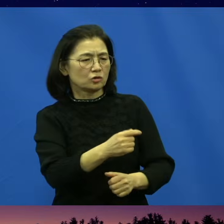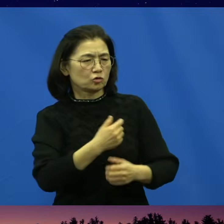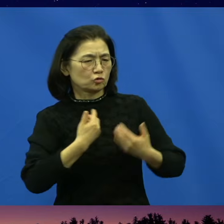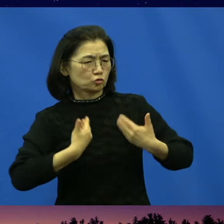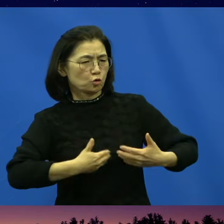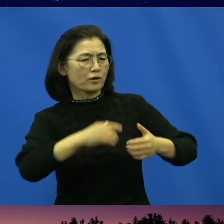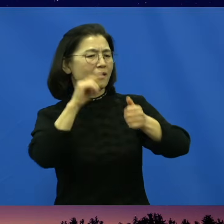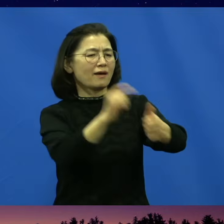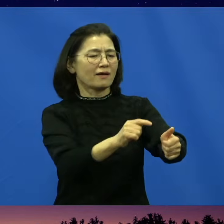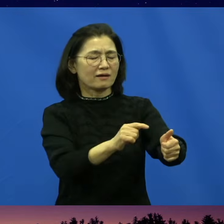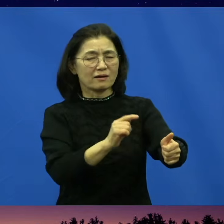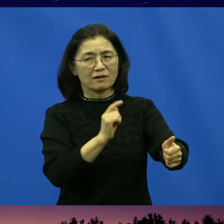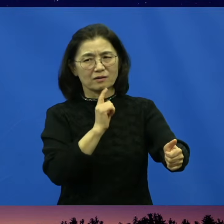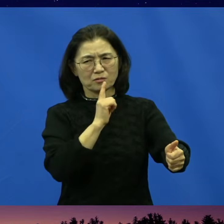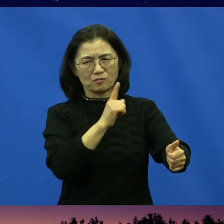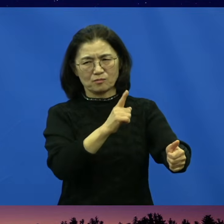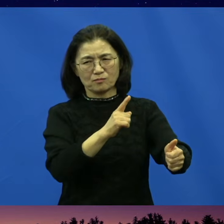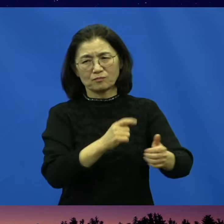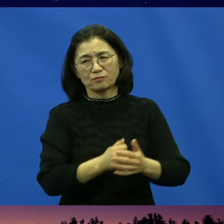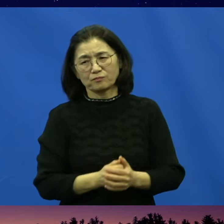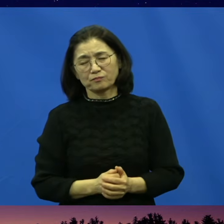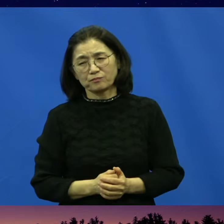사람들이 보기에는 이 바디메오가